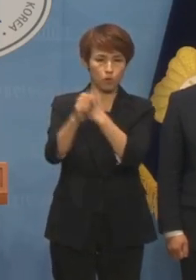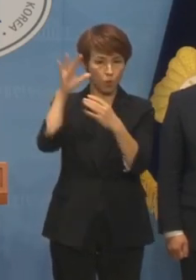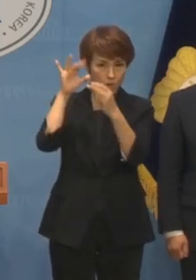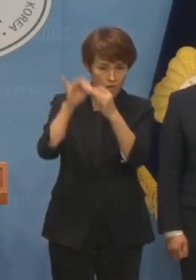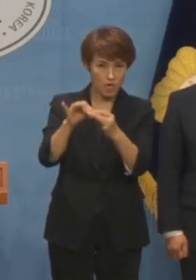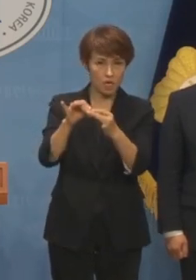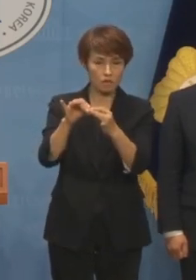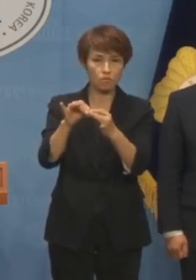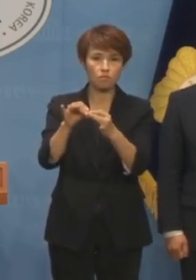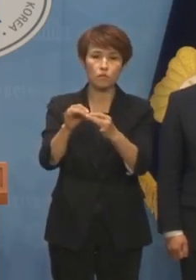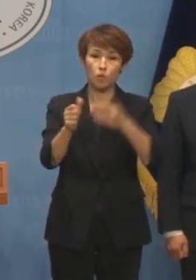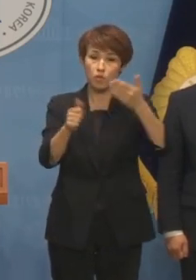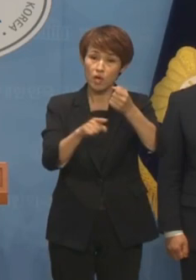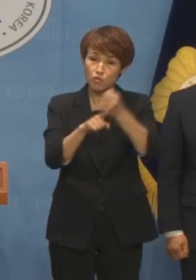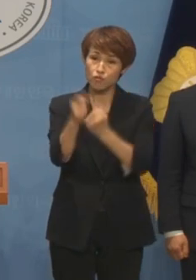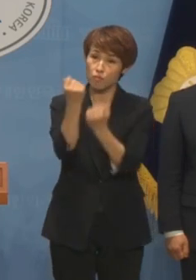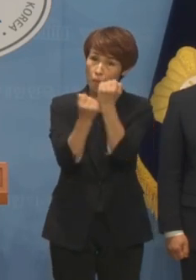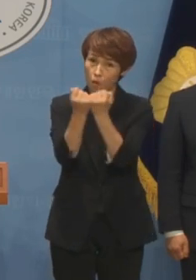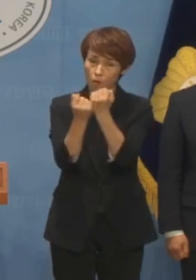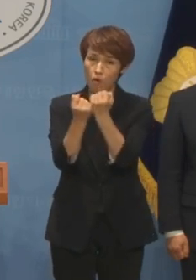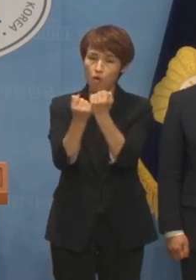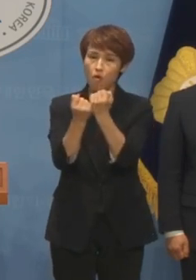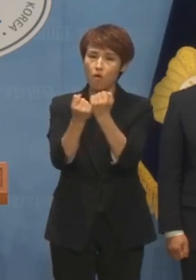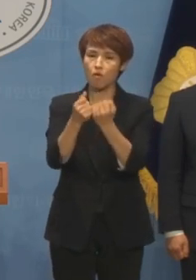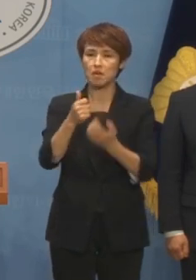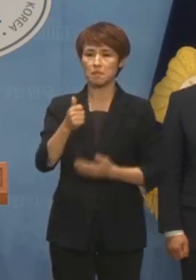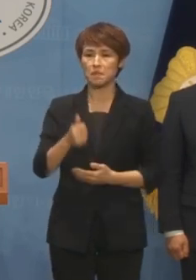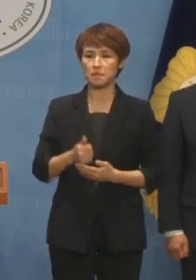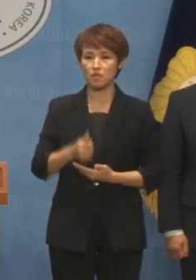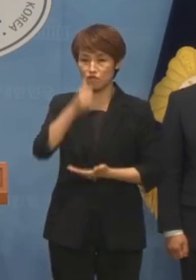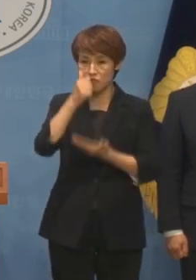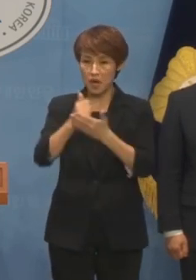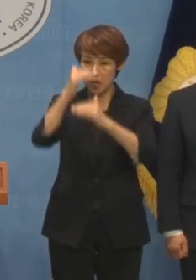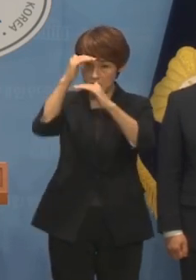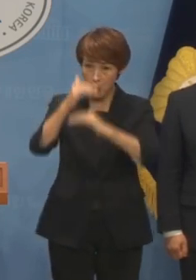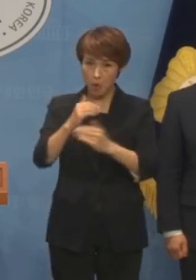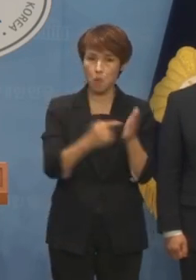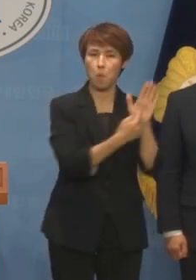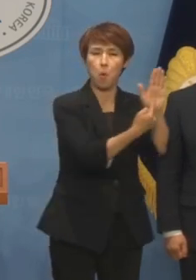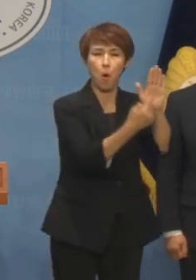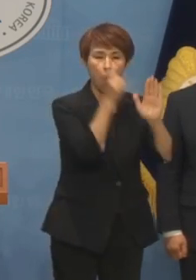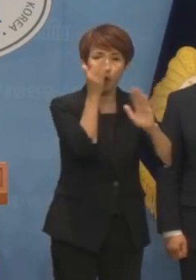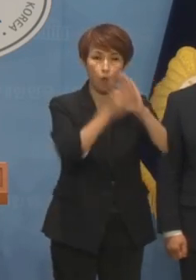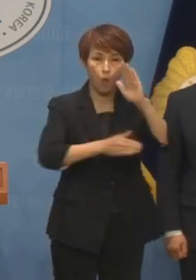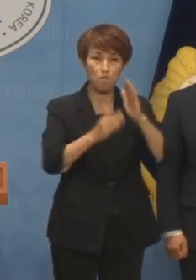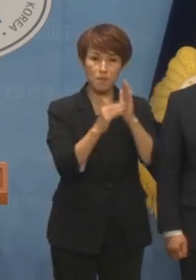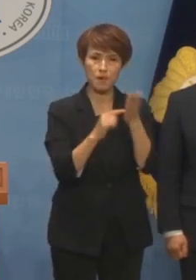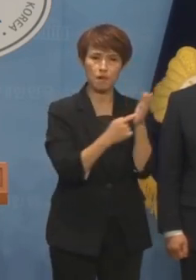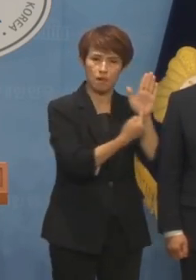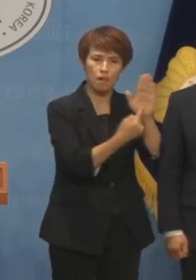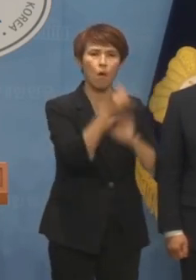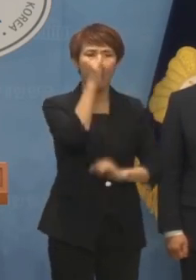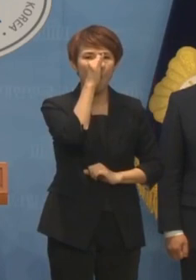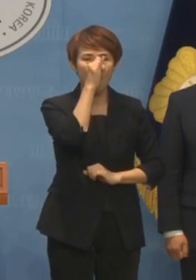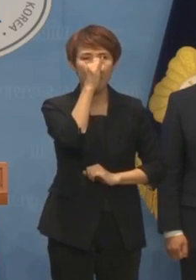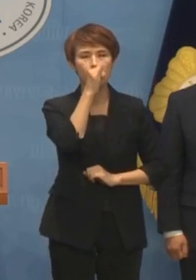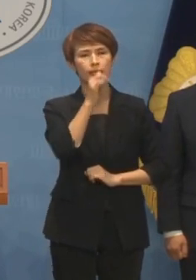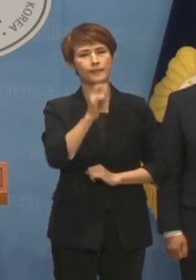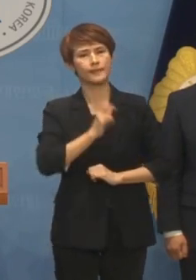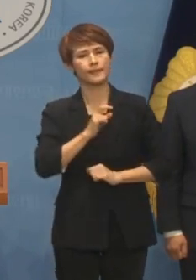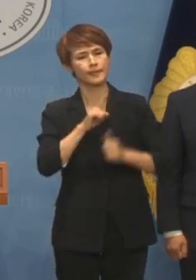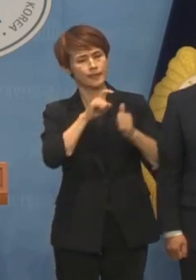이유를 설명하면서 피의 사실을 공표하고 공무상 비밀을 누설했다는 의혹을 받기도